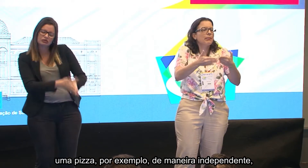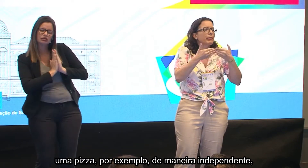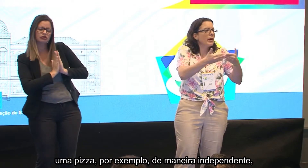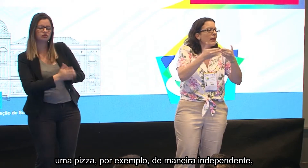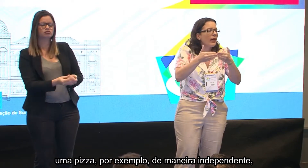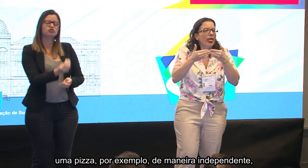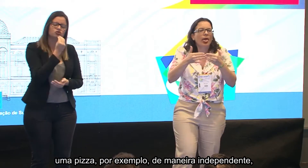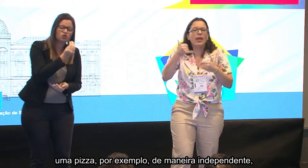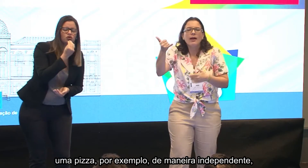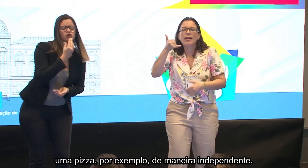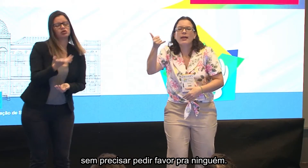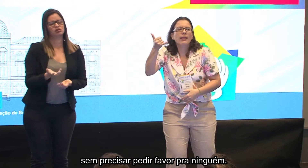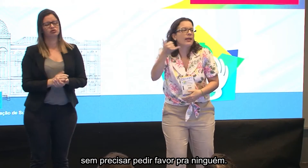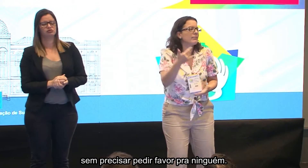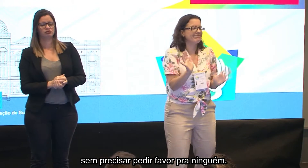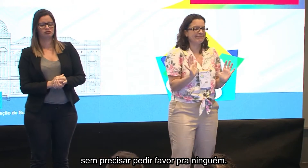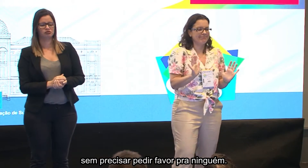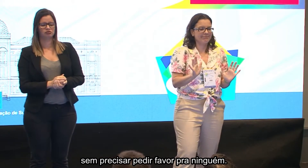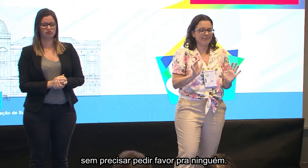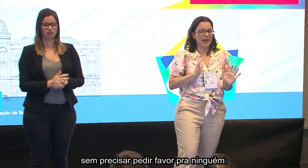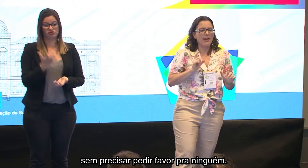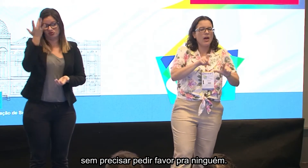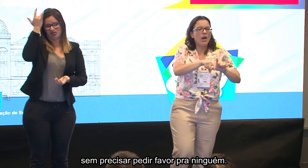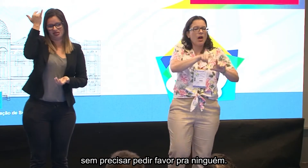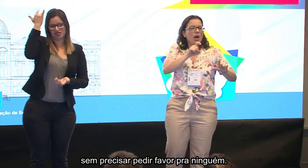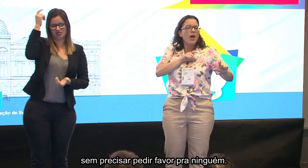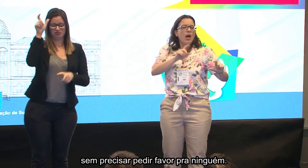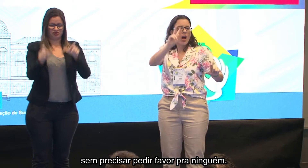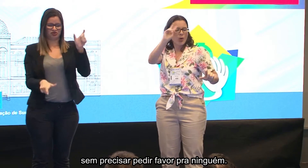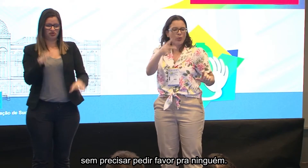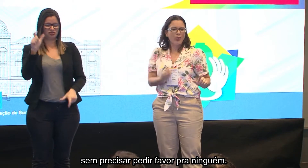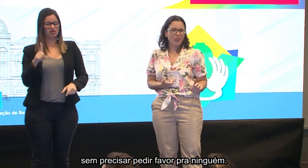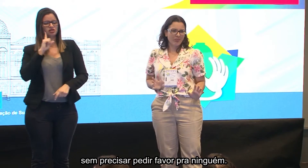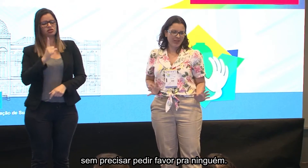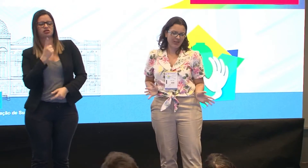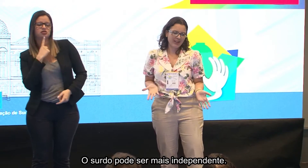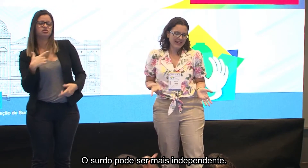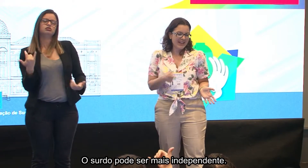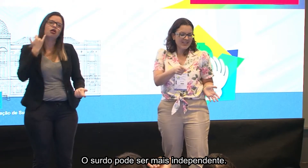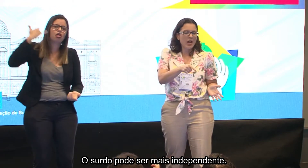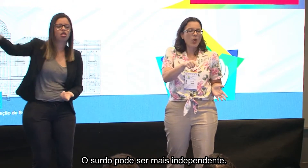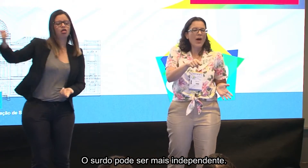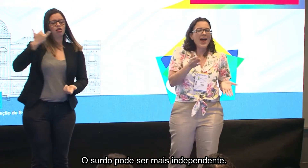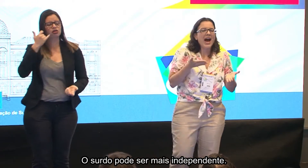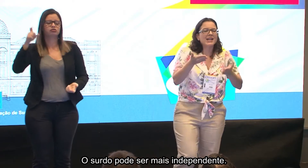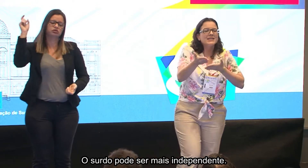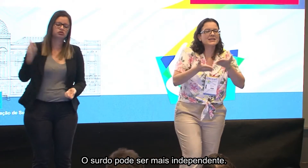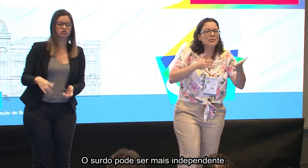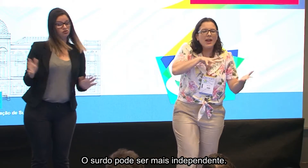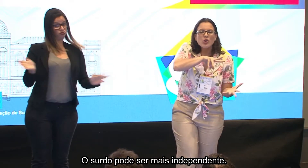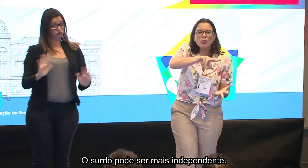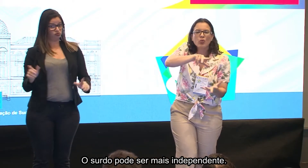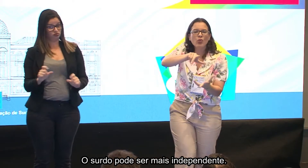de maneira independente, sem precisar pedir favor para ninguém. Então, o surdo pode ser mais